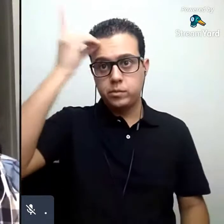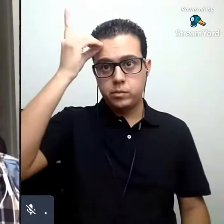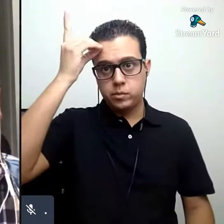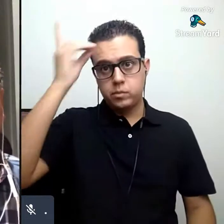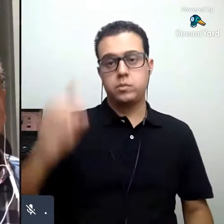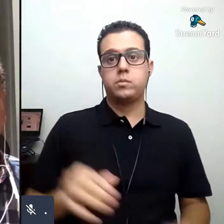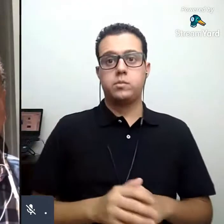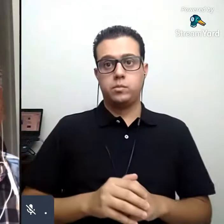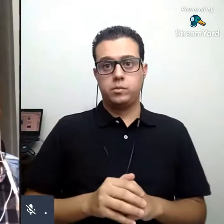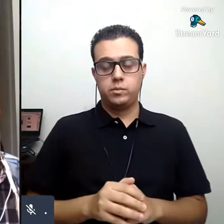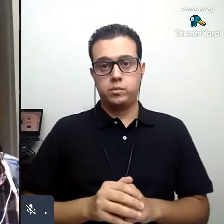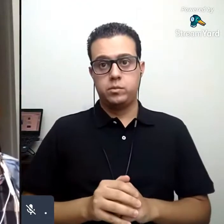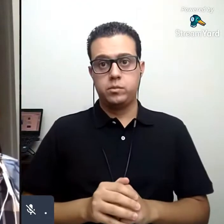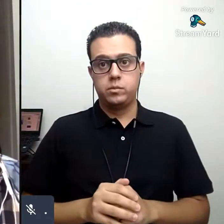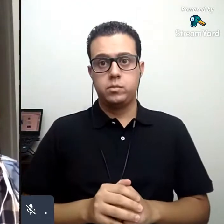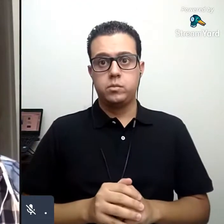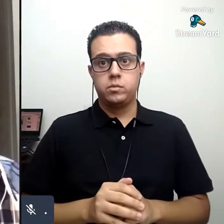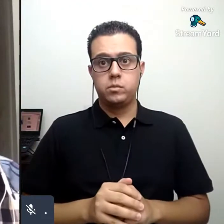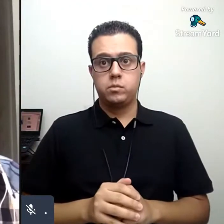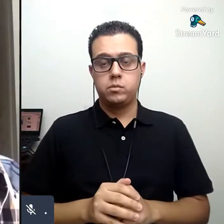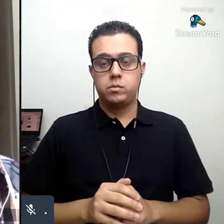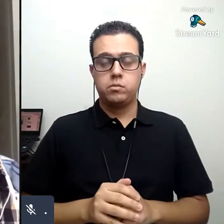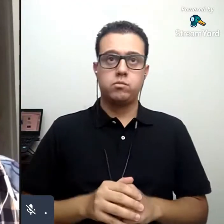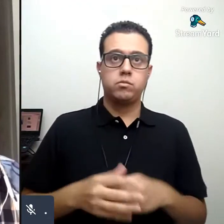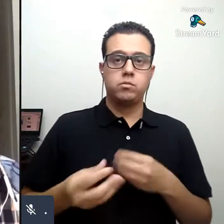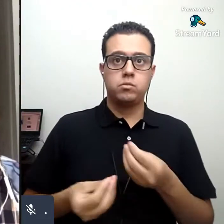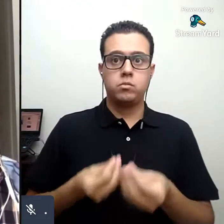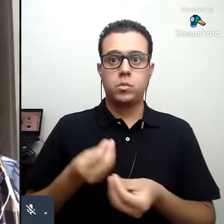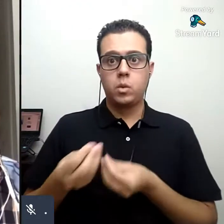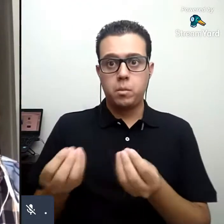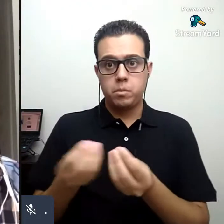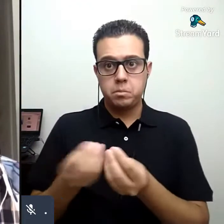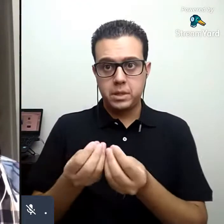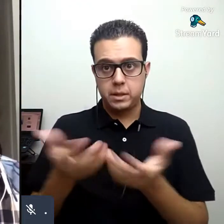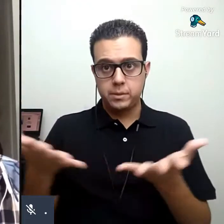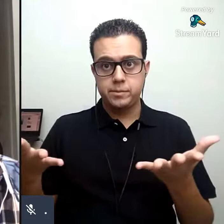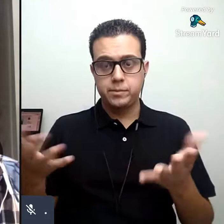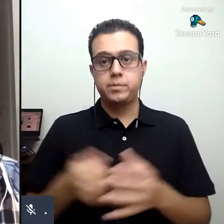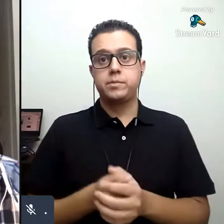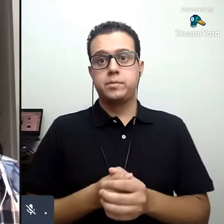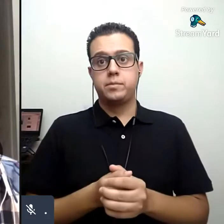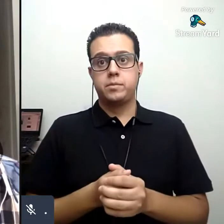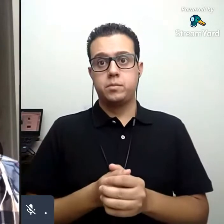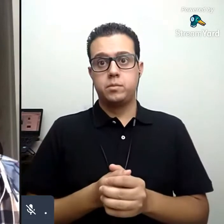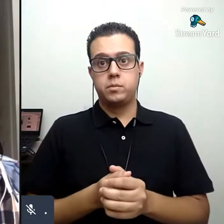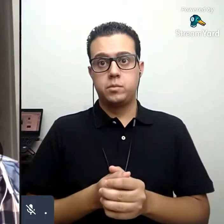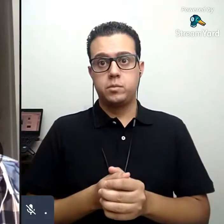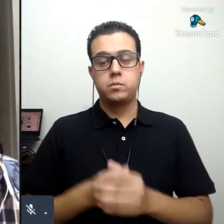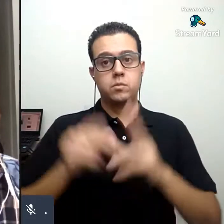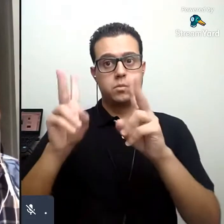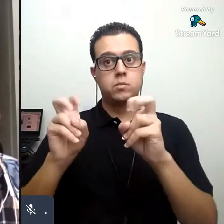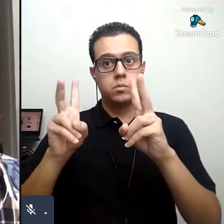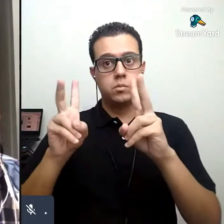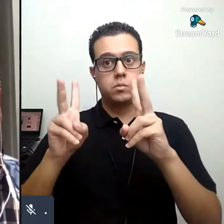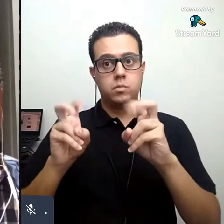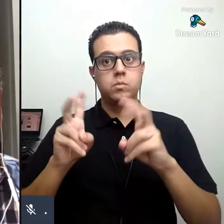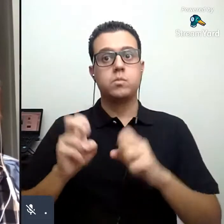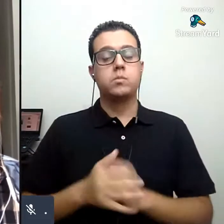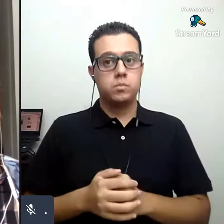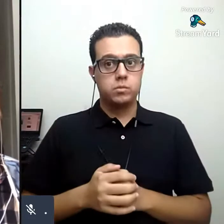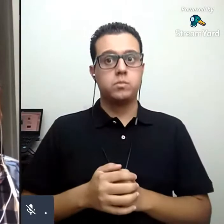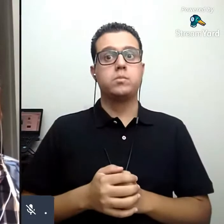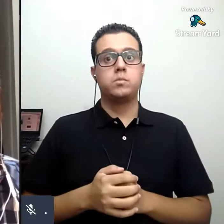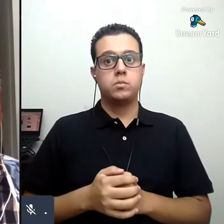de forma miraculosa, ela é um tema de grande disputa, não só no